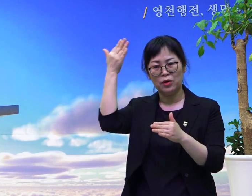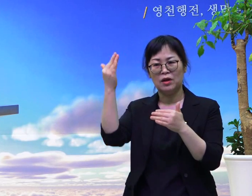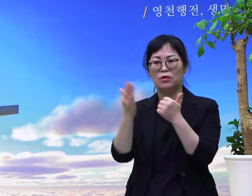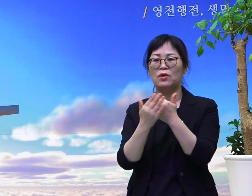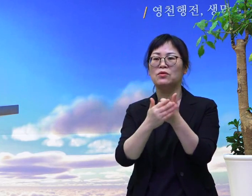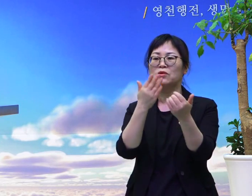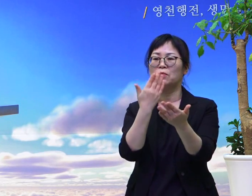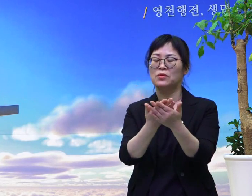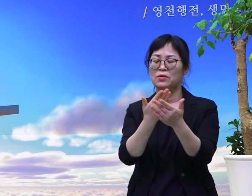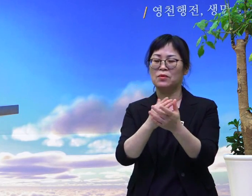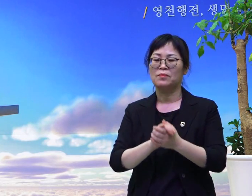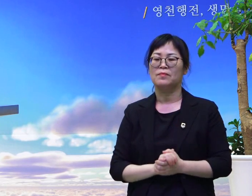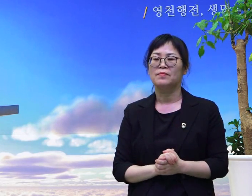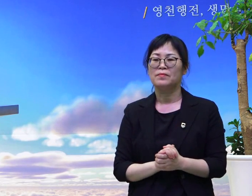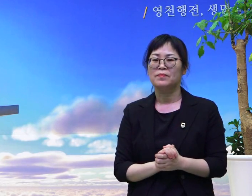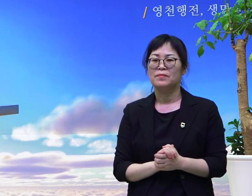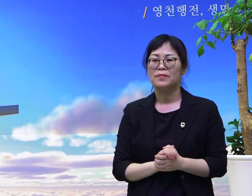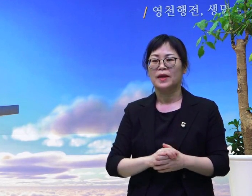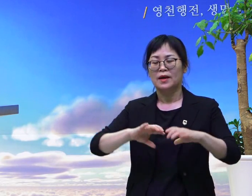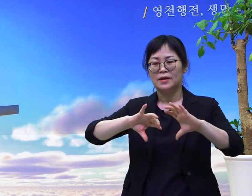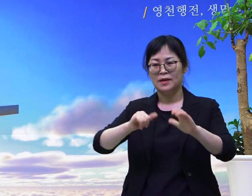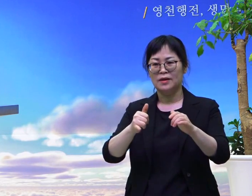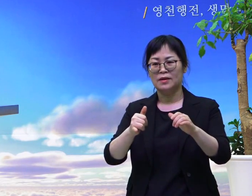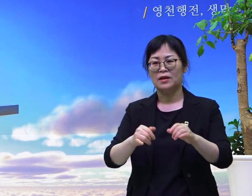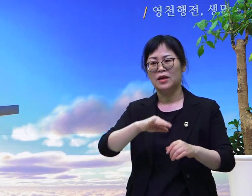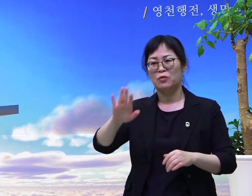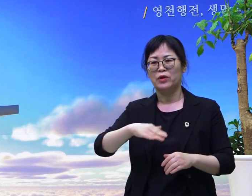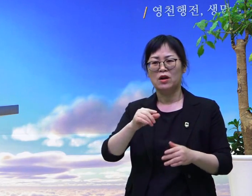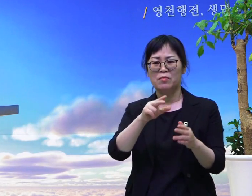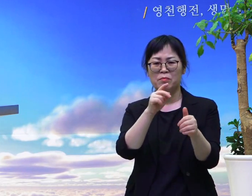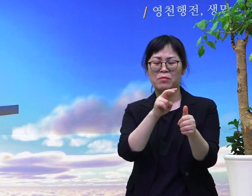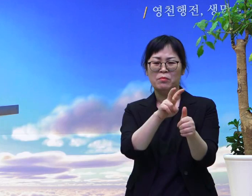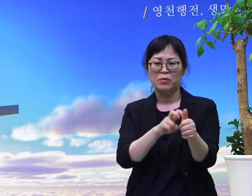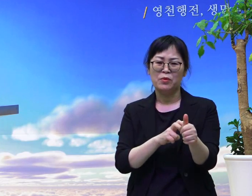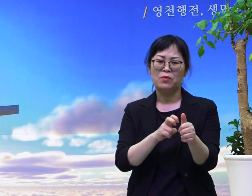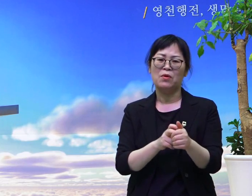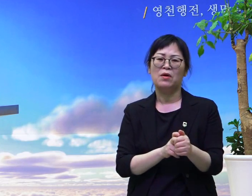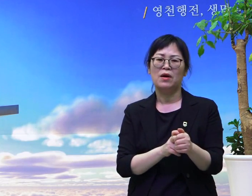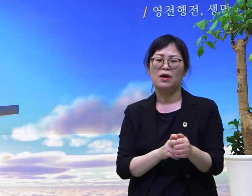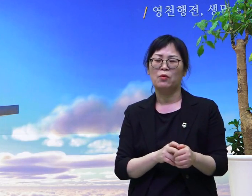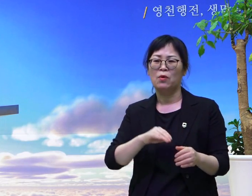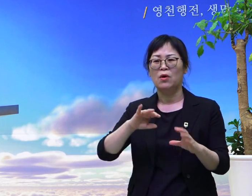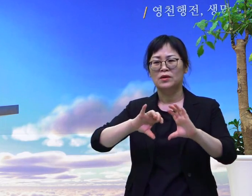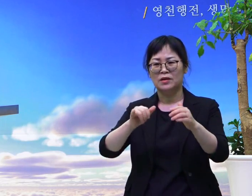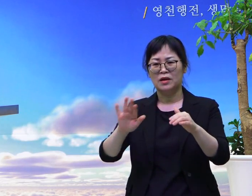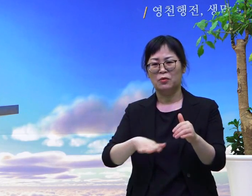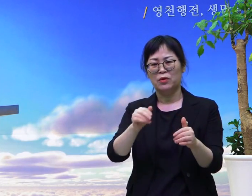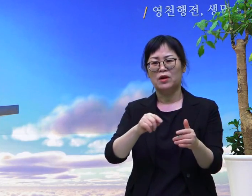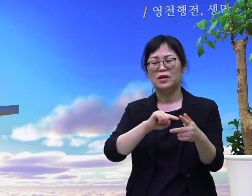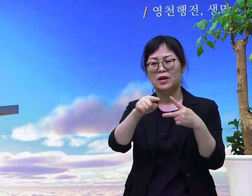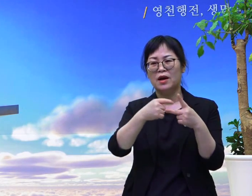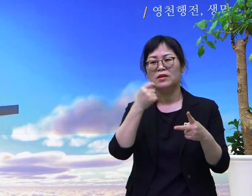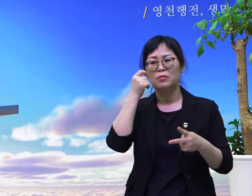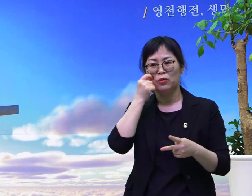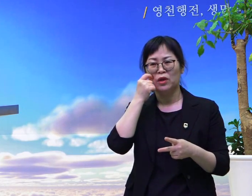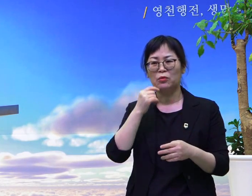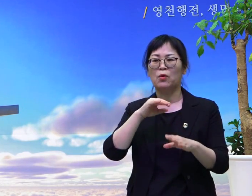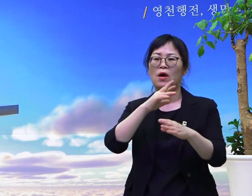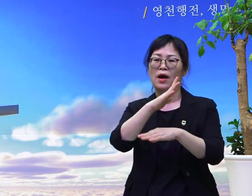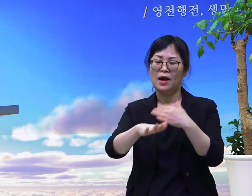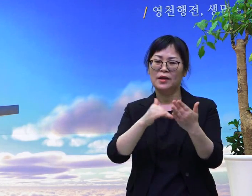하여 주시옵소서. 세상이 우리를 위로하지 못해도 주님의 사랑 안에 쉼을 얻고